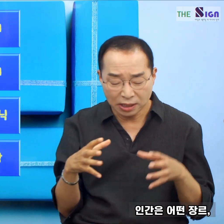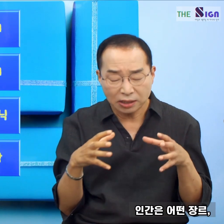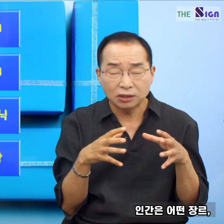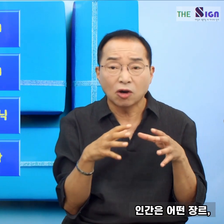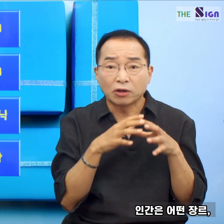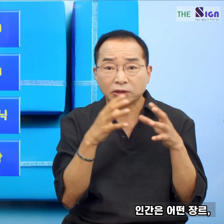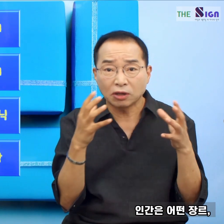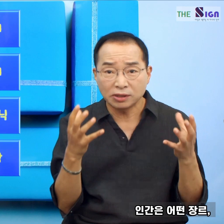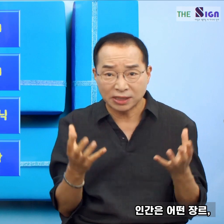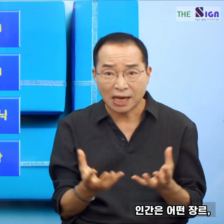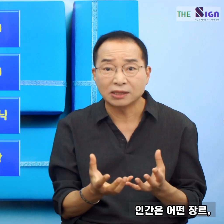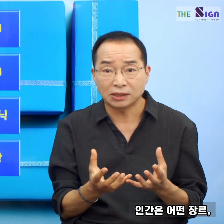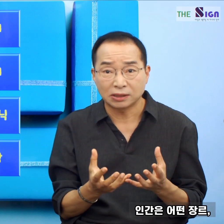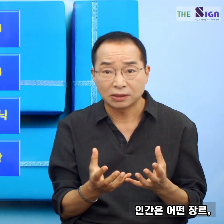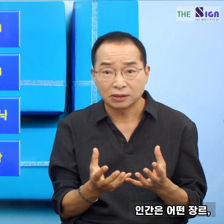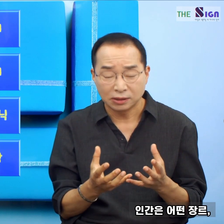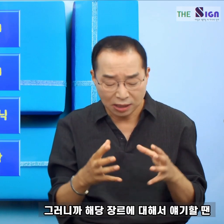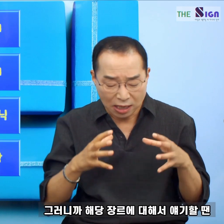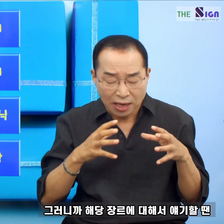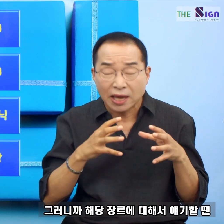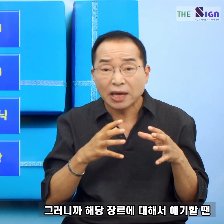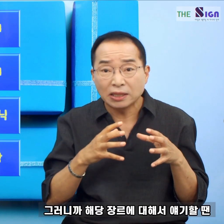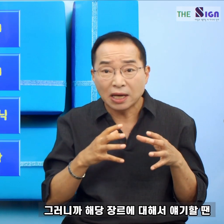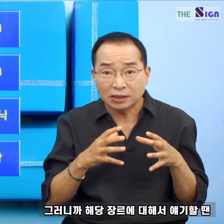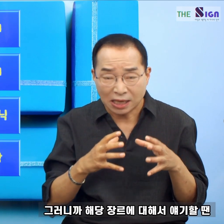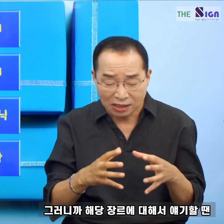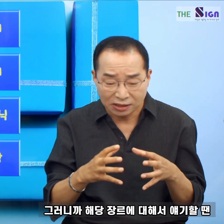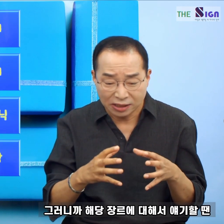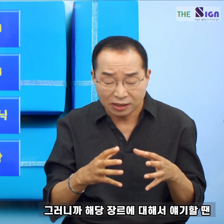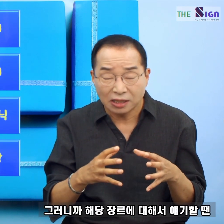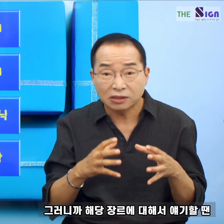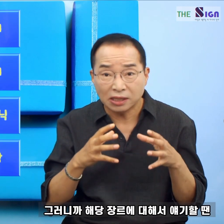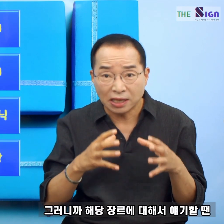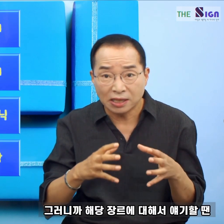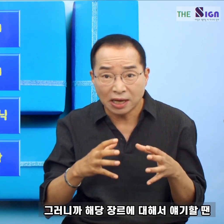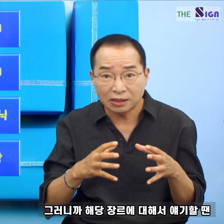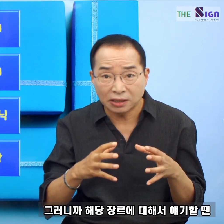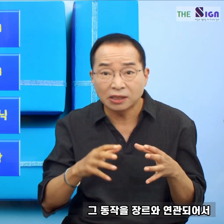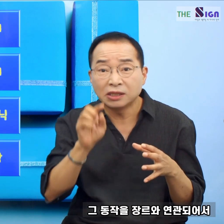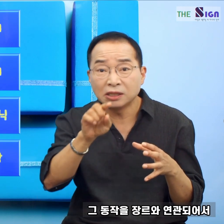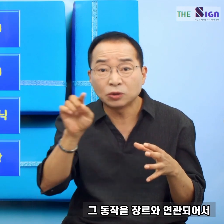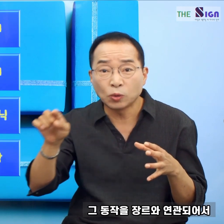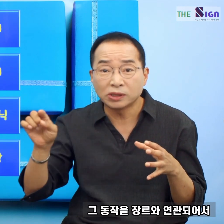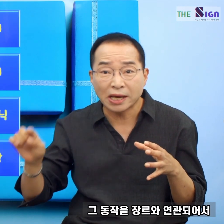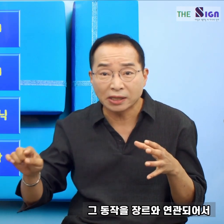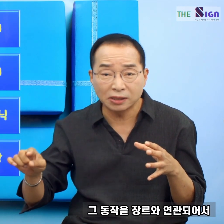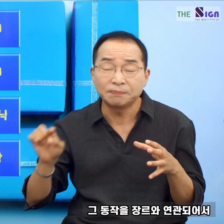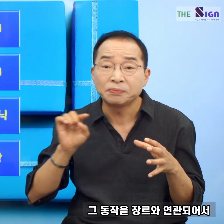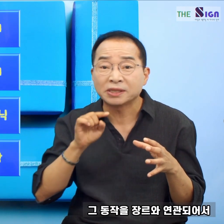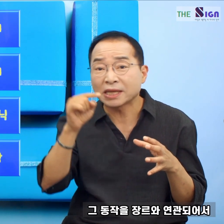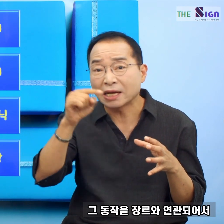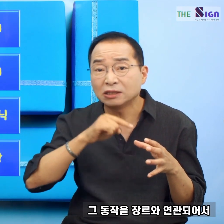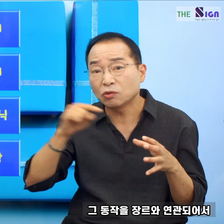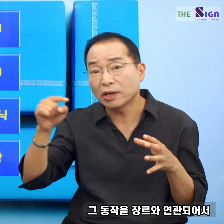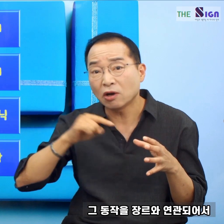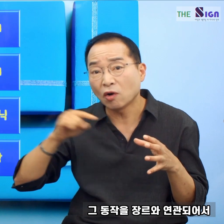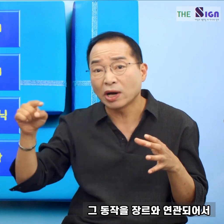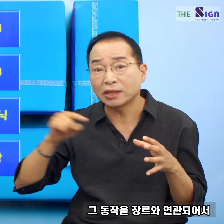인간은 어떤 장르, 그러니까 해당 장르에 대해서 얘기할 땐 그 동작을 장르와